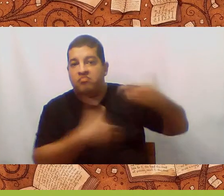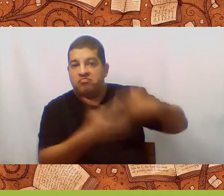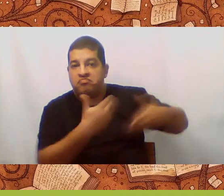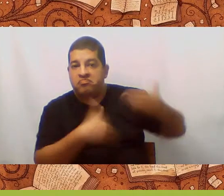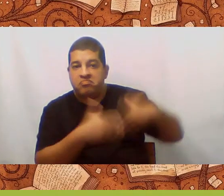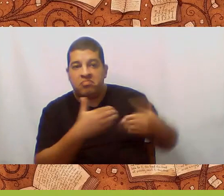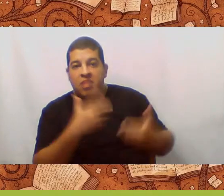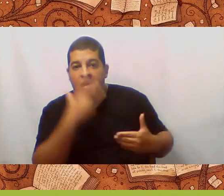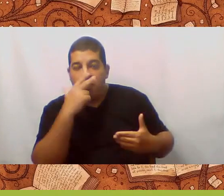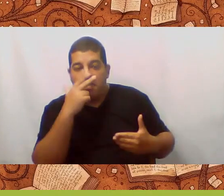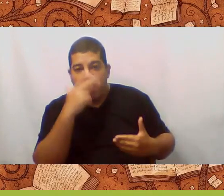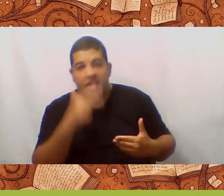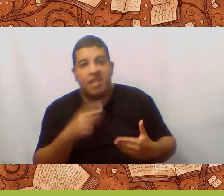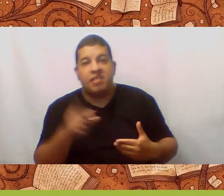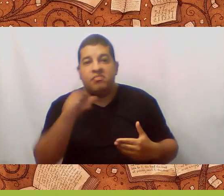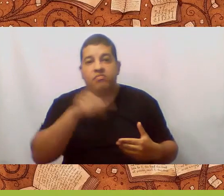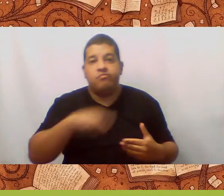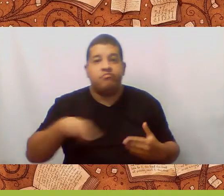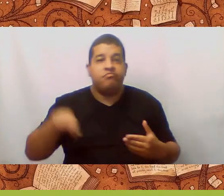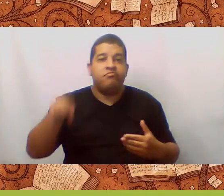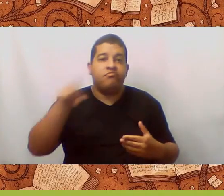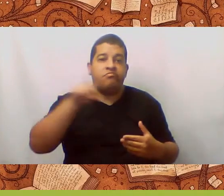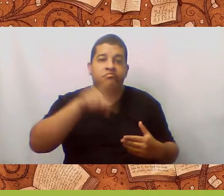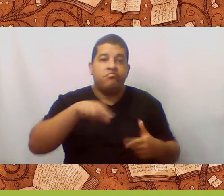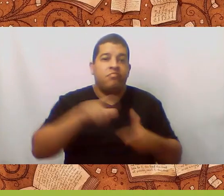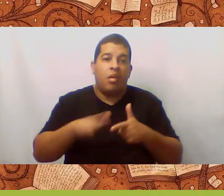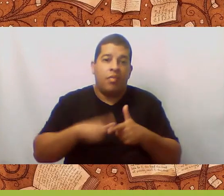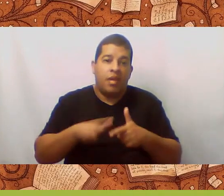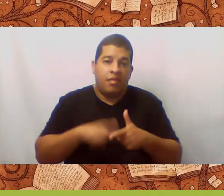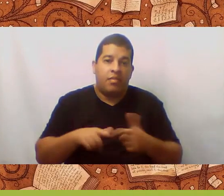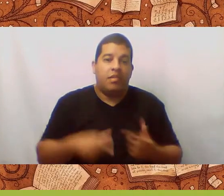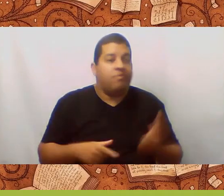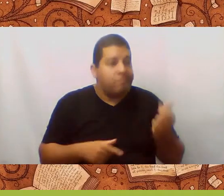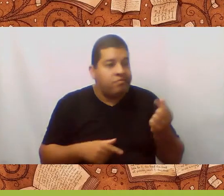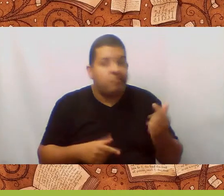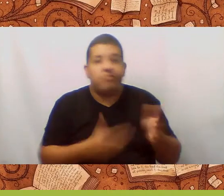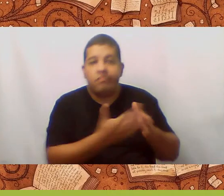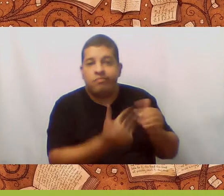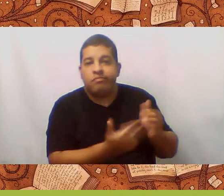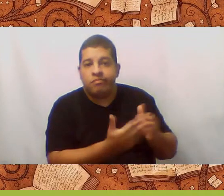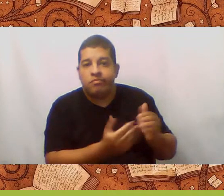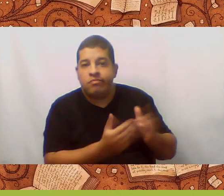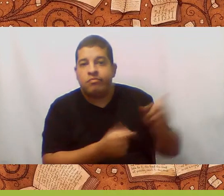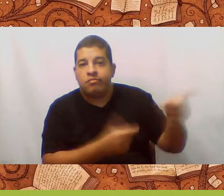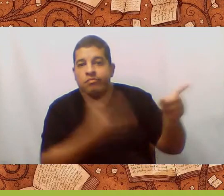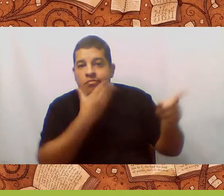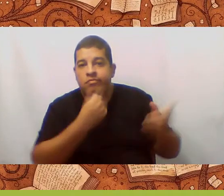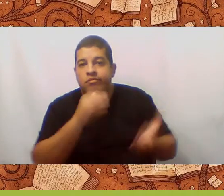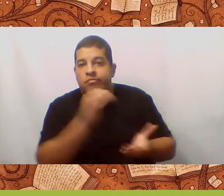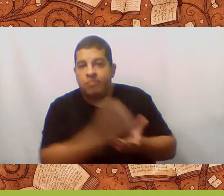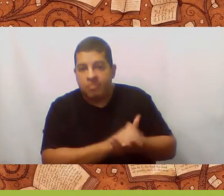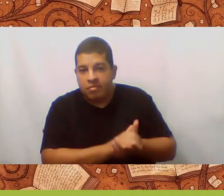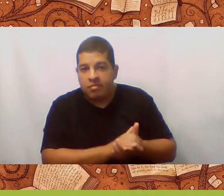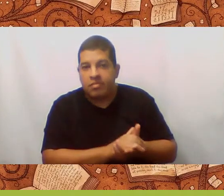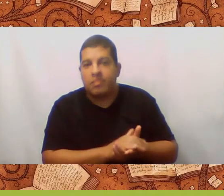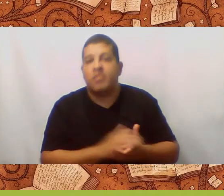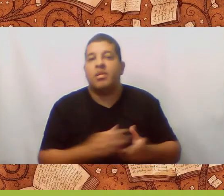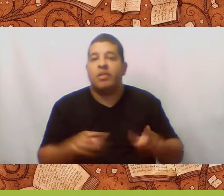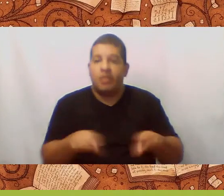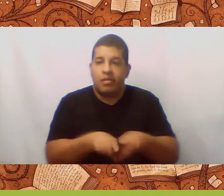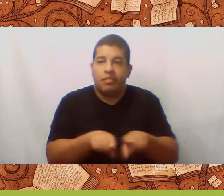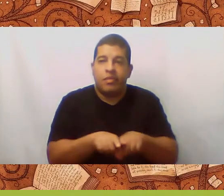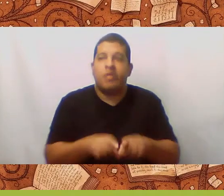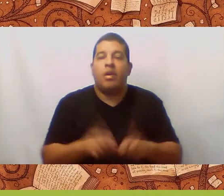que, na dependência financeira dos maridos, elas fiquem sujeitas, né, à violência física